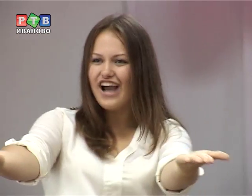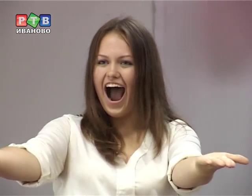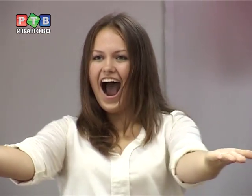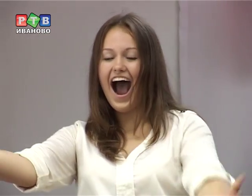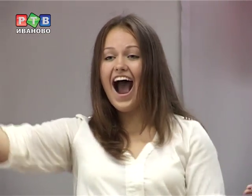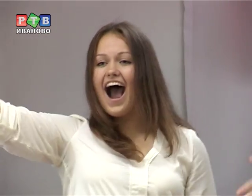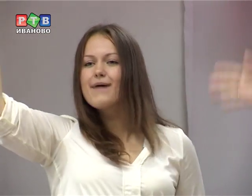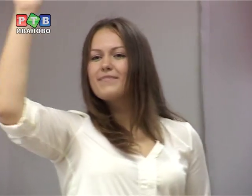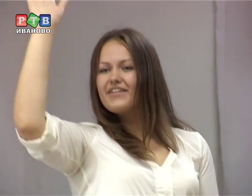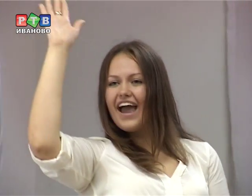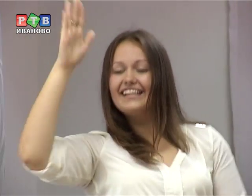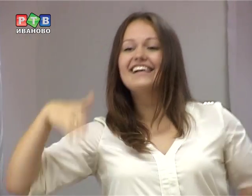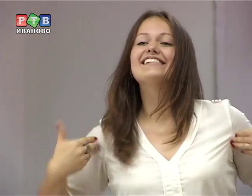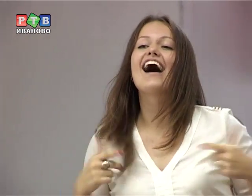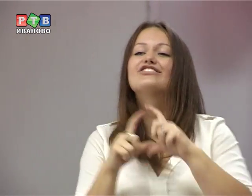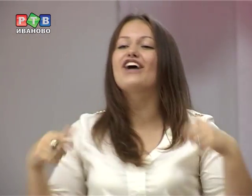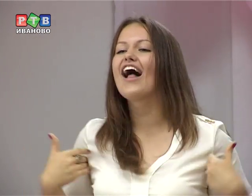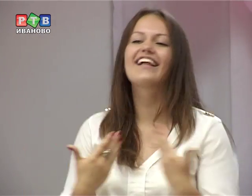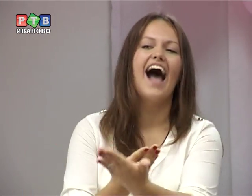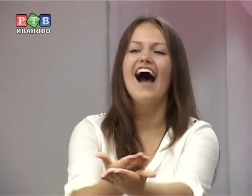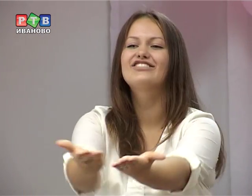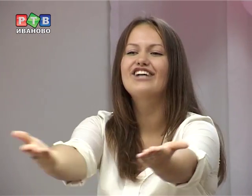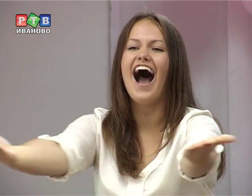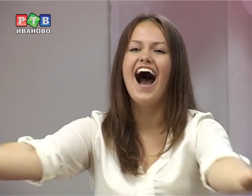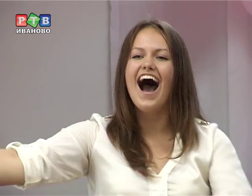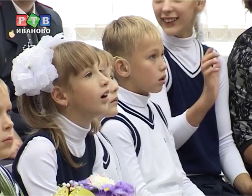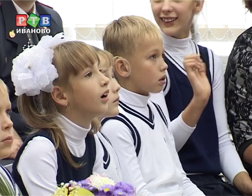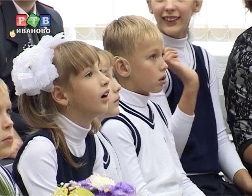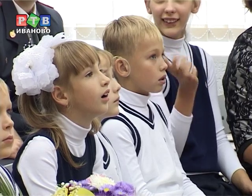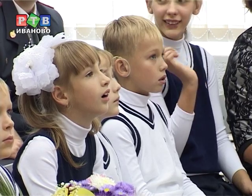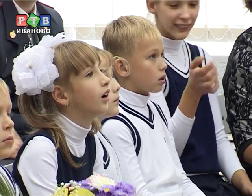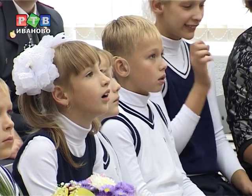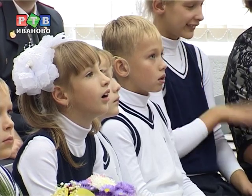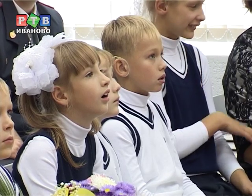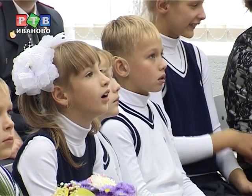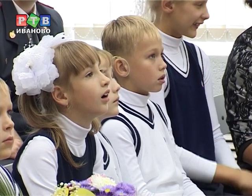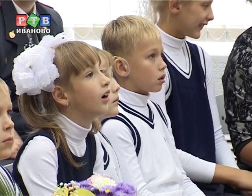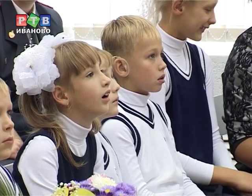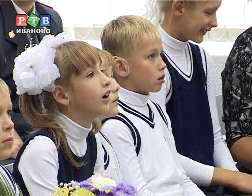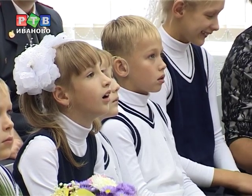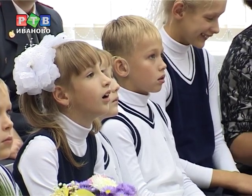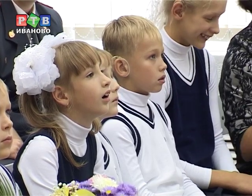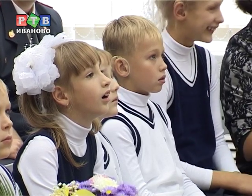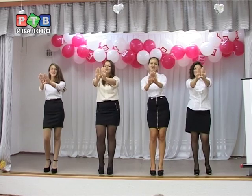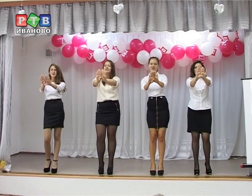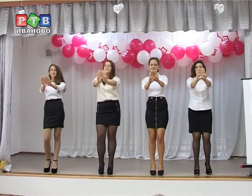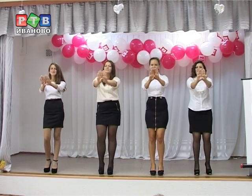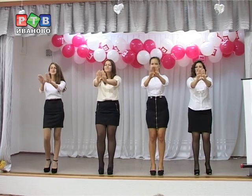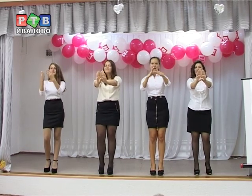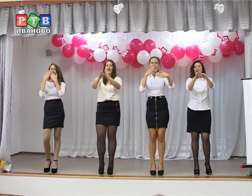выпускается. Сцену и творчество девушка называет неотъемлемой частью своей жизни. В школе она главный режиссер-постановщик жестовых песен. С